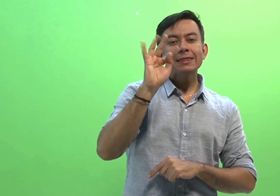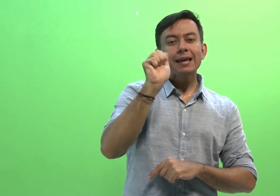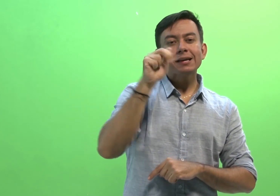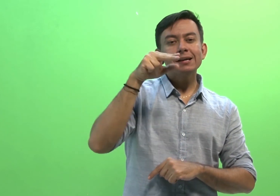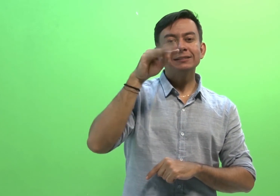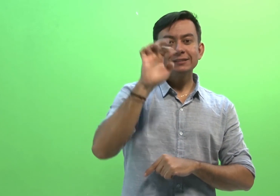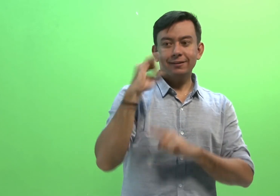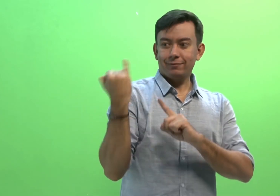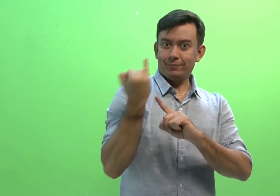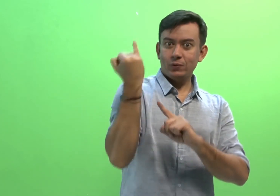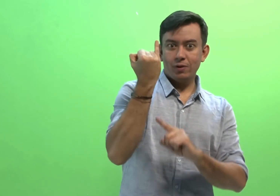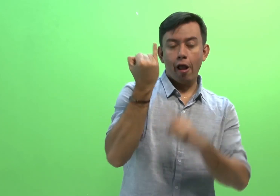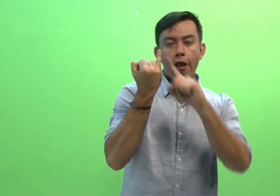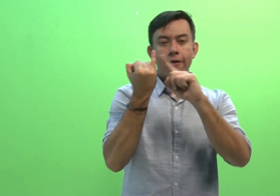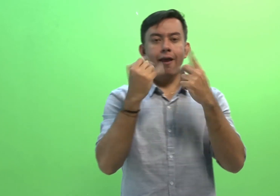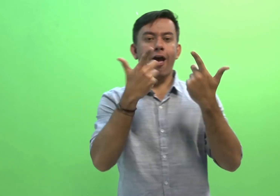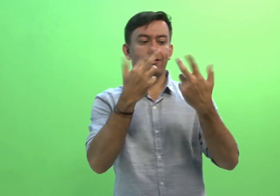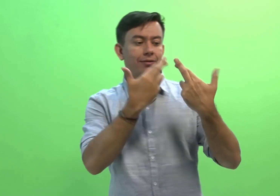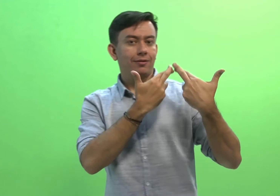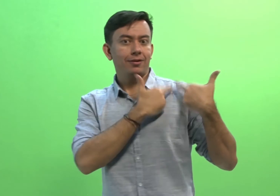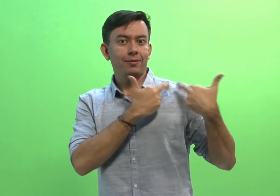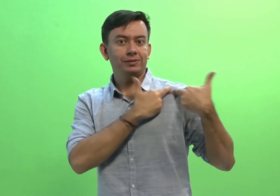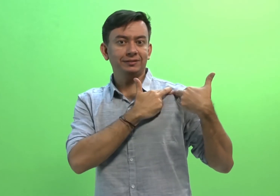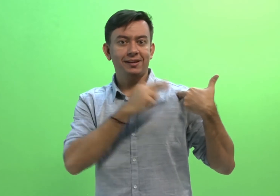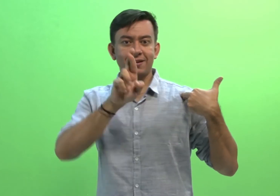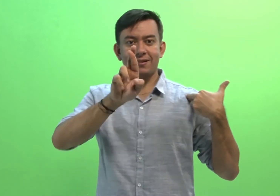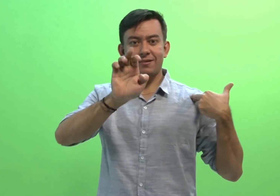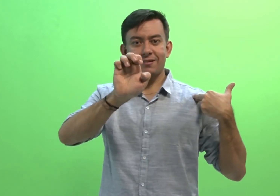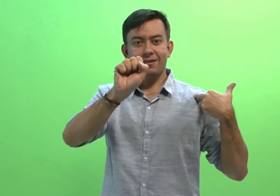Este é o sinal para importante. Sinal para responsabilidade.